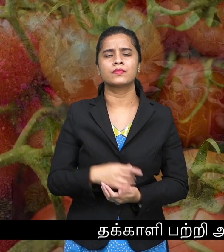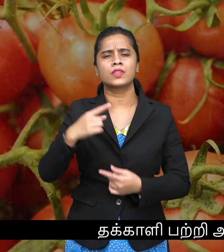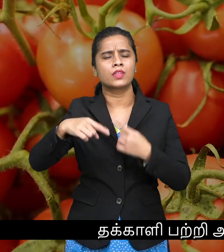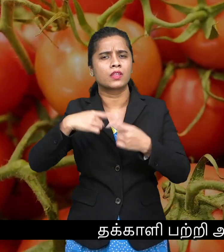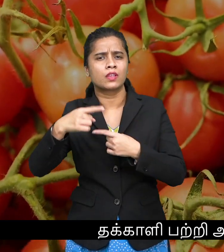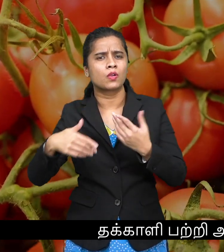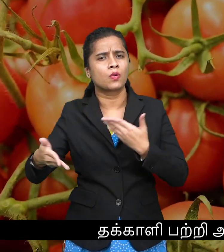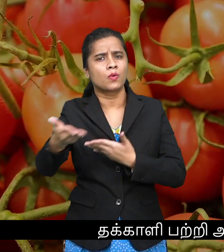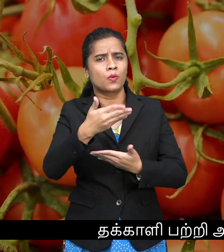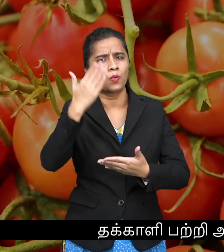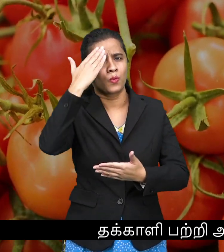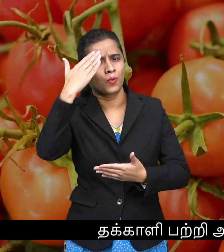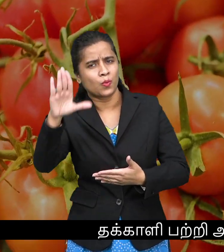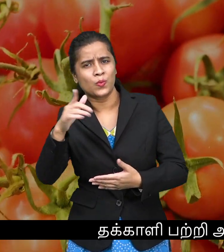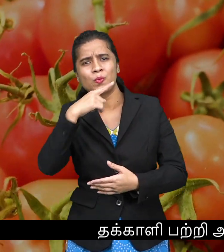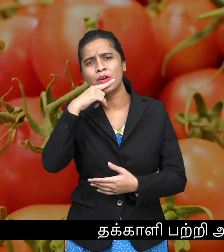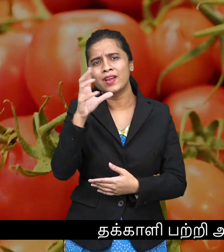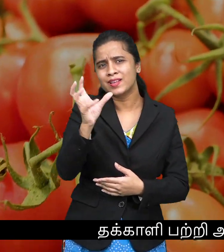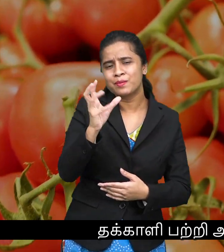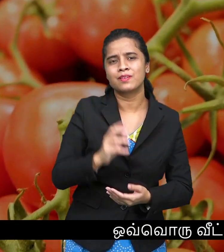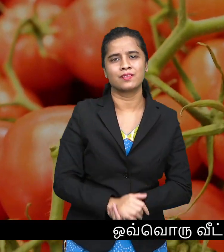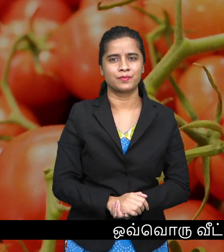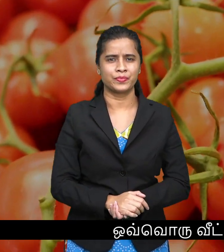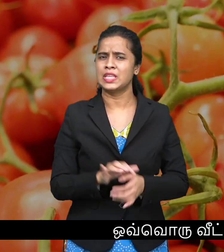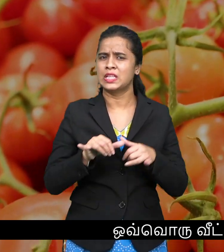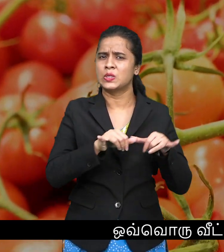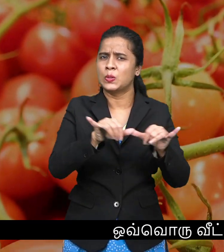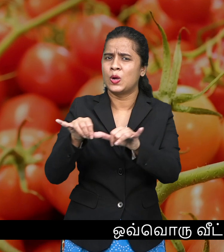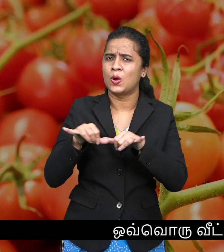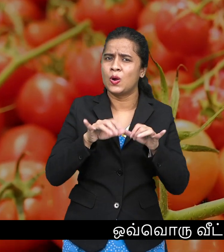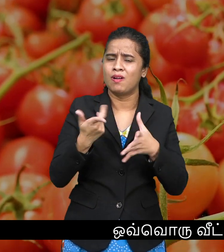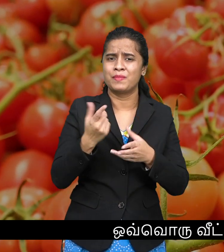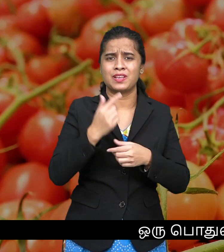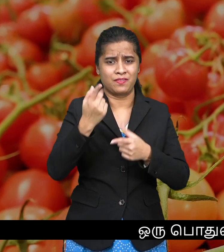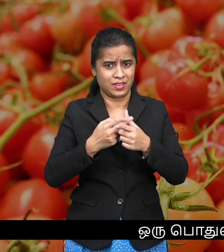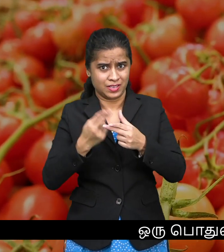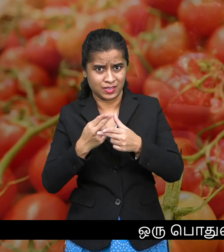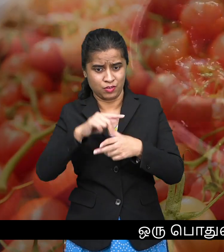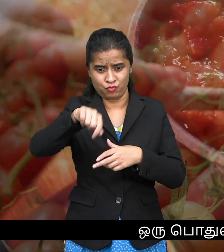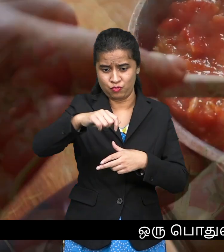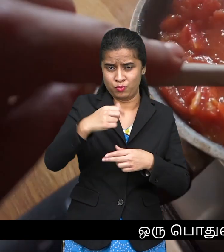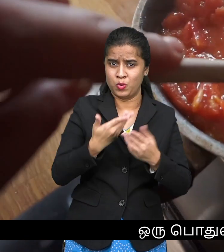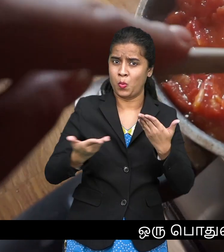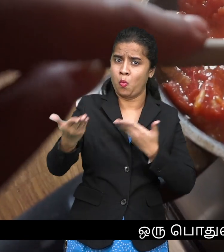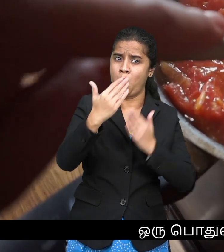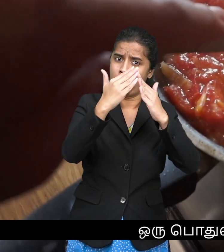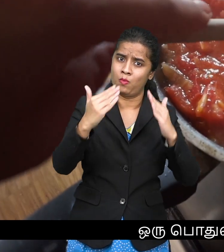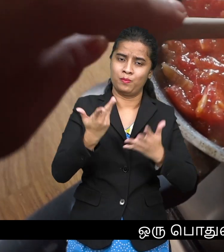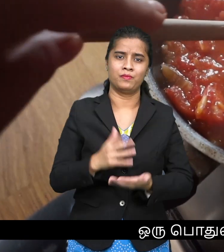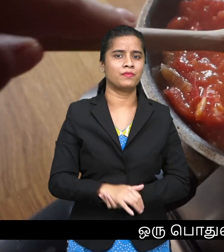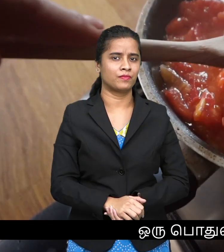தக்காளி பற்றி அனைவருக்கும் தெரியும். ஒவ்வொரு வீட்டிலும் சமைக்கப்படும் ஒரு பொதுவான காய்கறி இது.